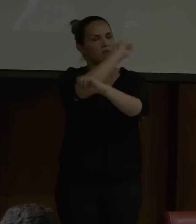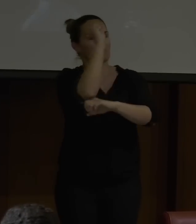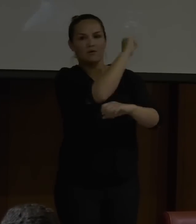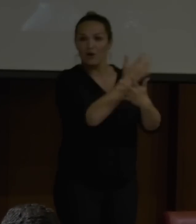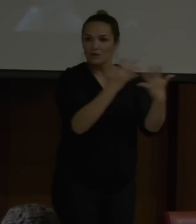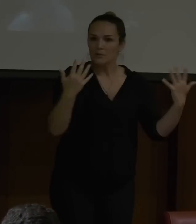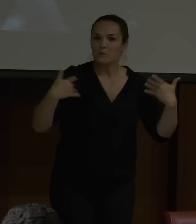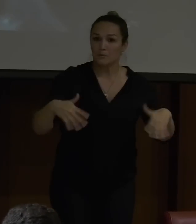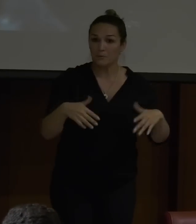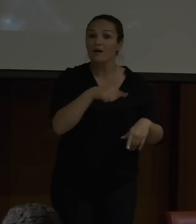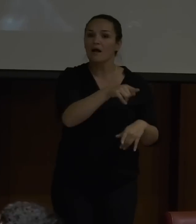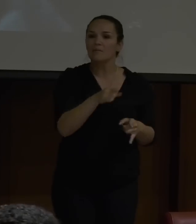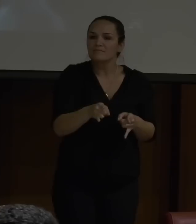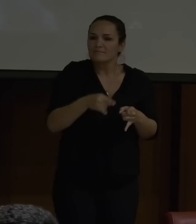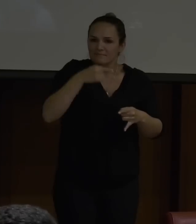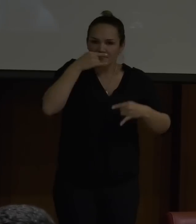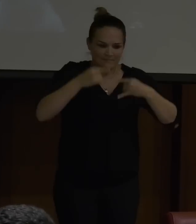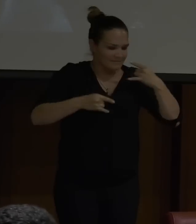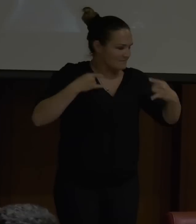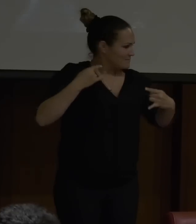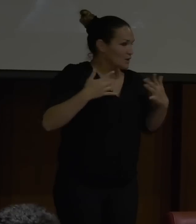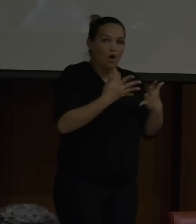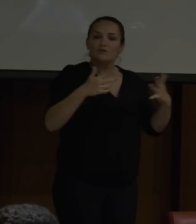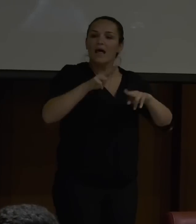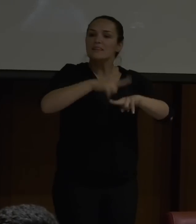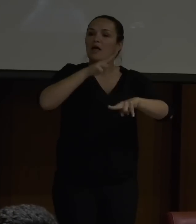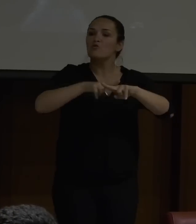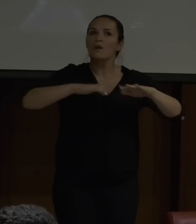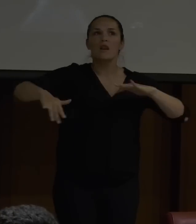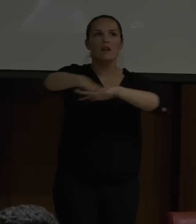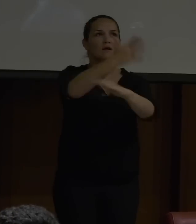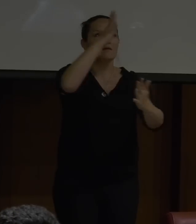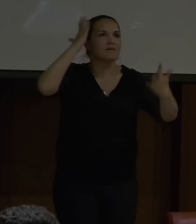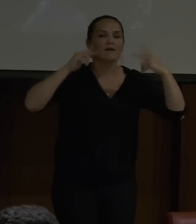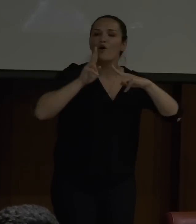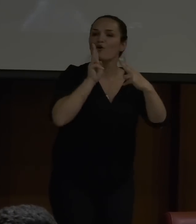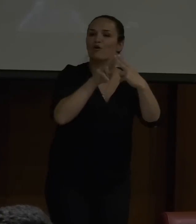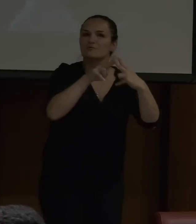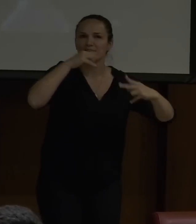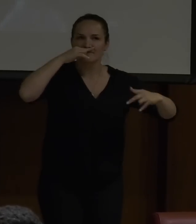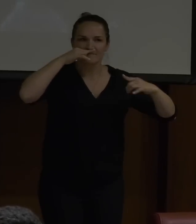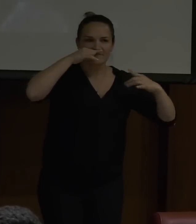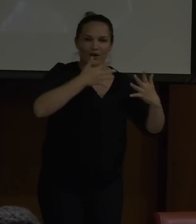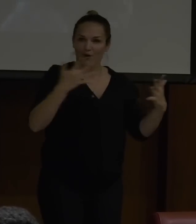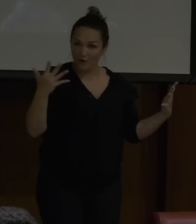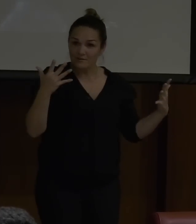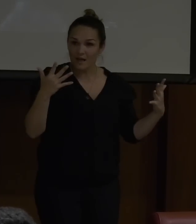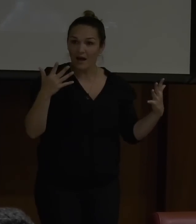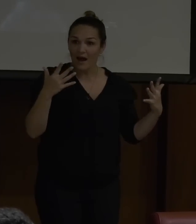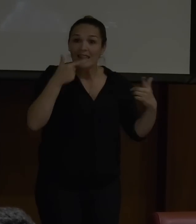una capacidad para percibir lo que vivía en la naturaleza. Sabía cuándo iba a llover. El tema de la observación. El tema de la